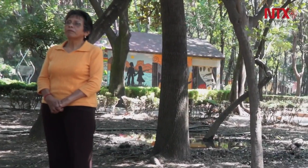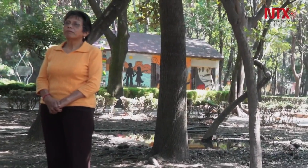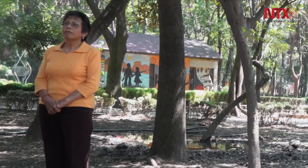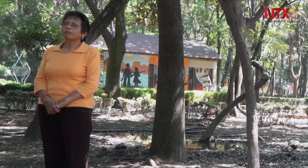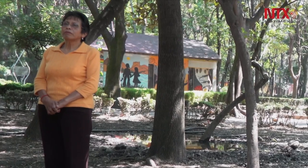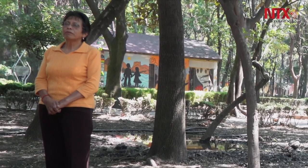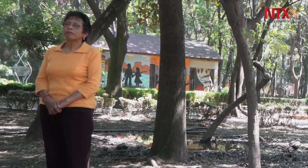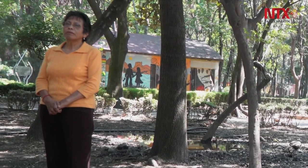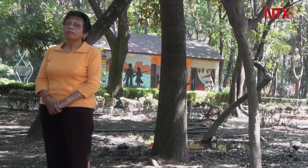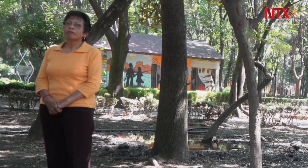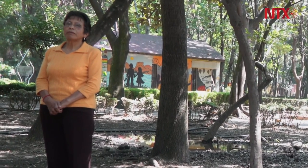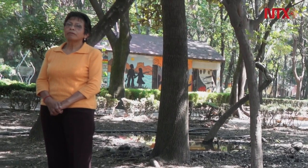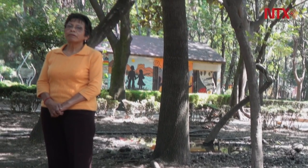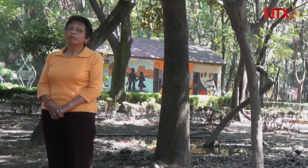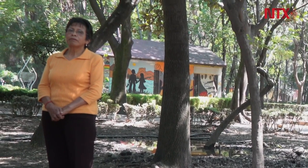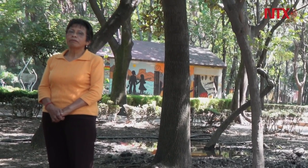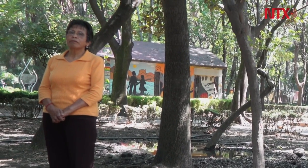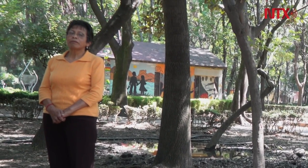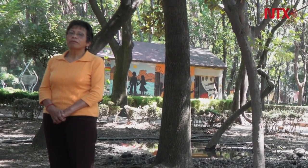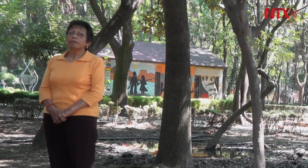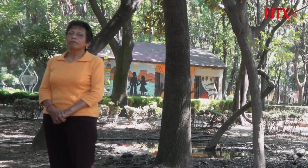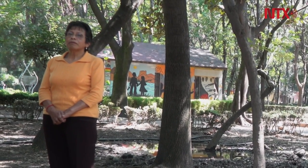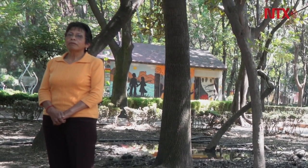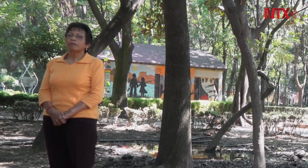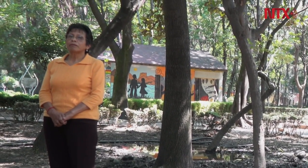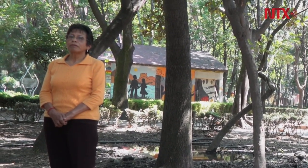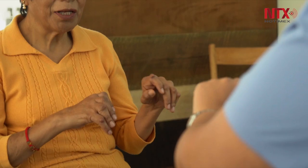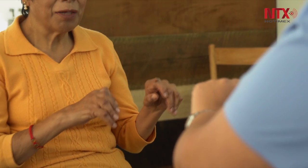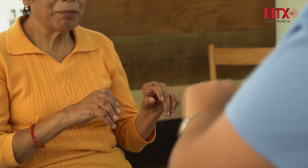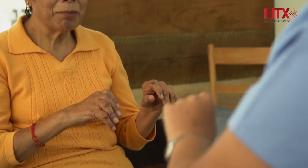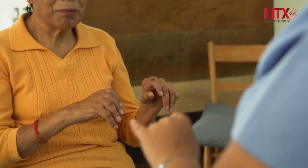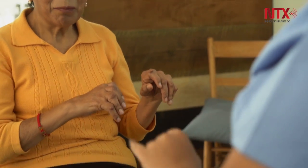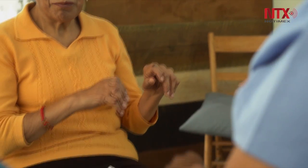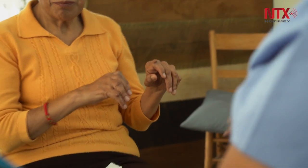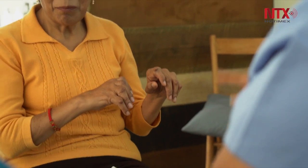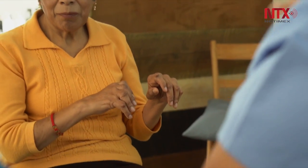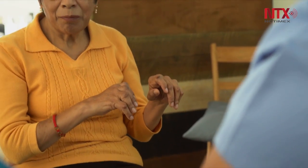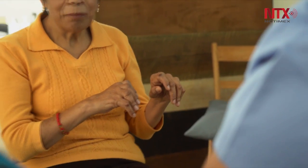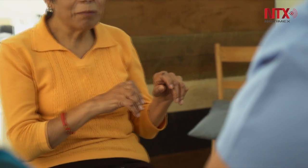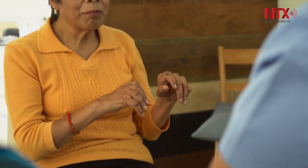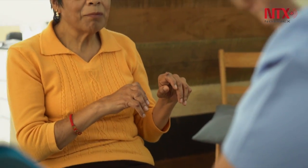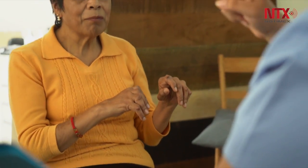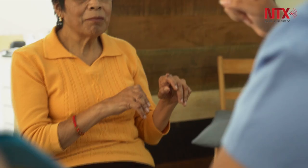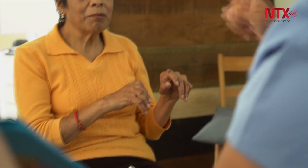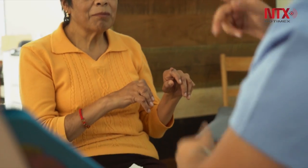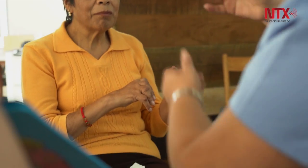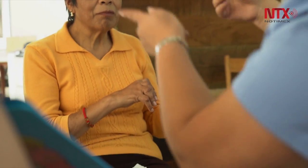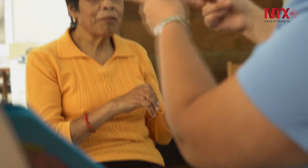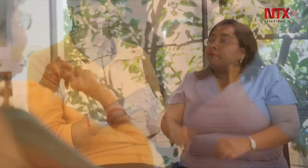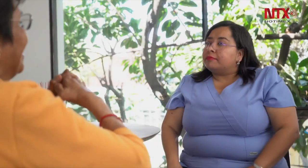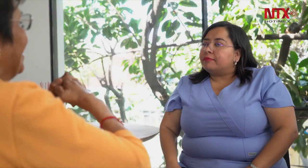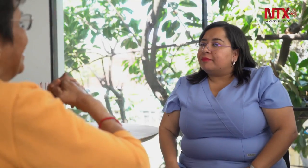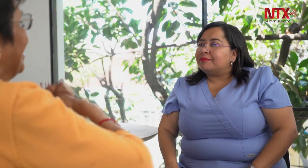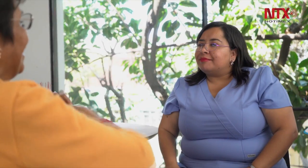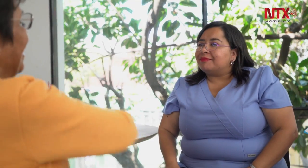fondos para ayudar a pacientes que no tienen un sistema de salud que los proteja. Todo esto enfocado en enfermedades reumáticas. Las